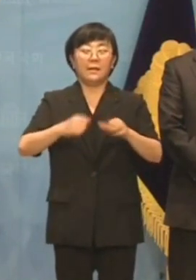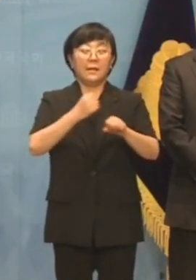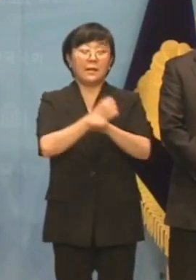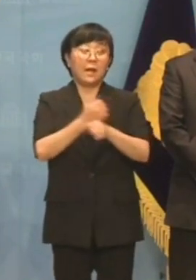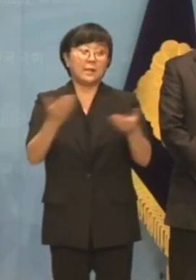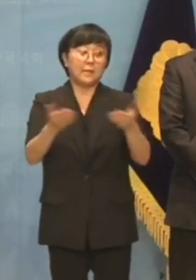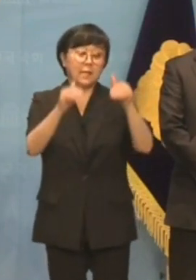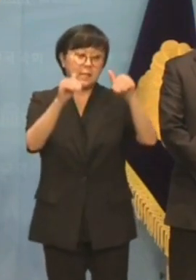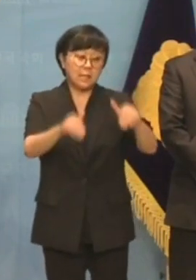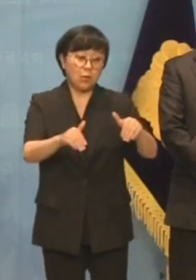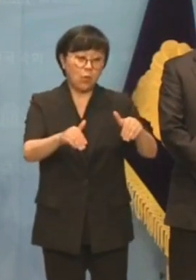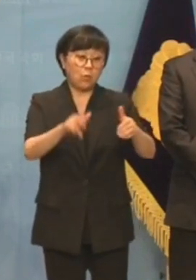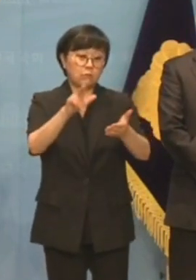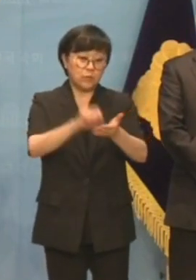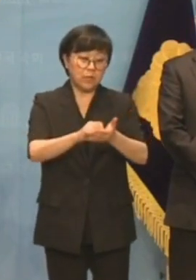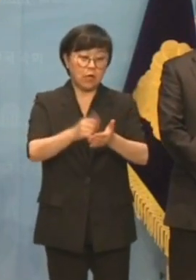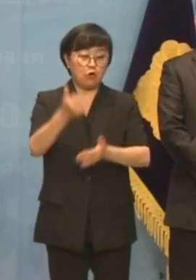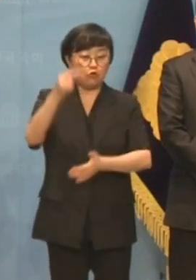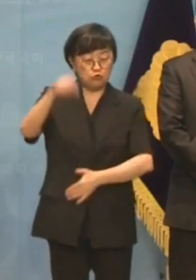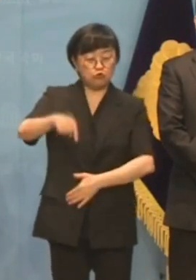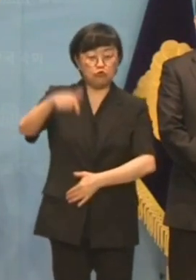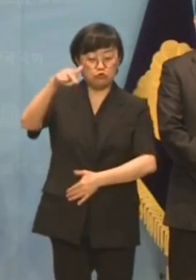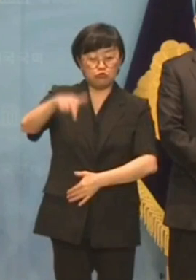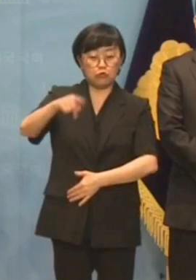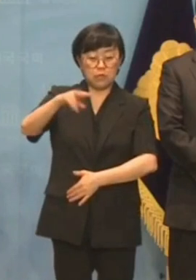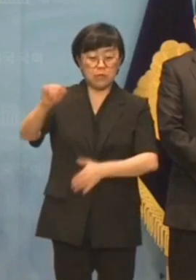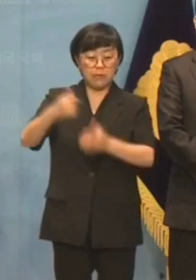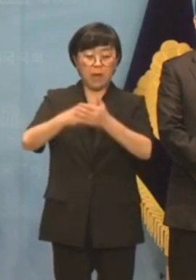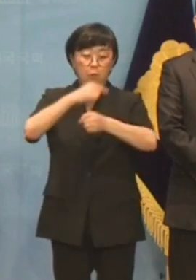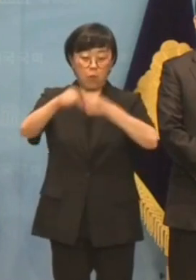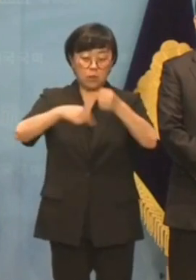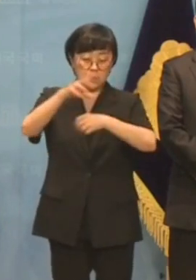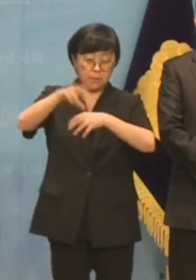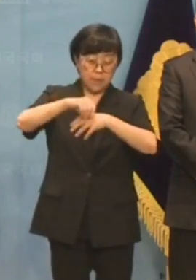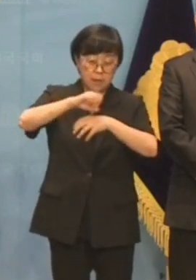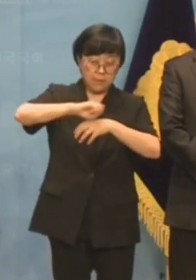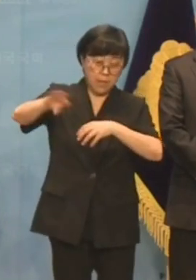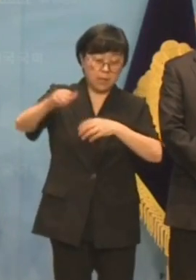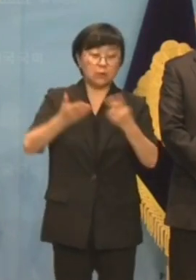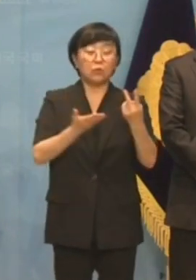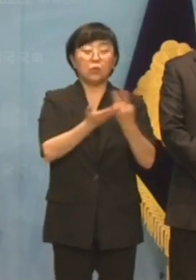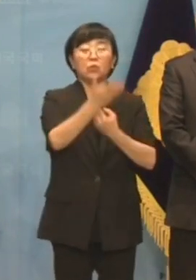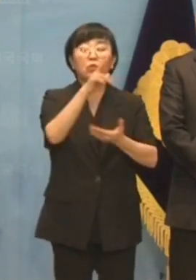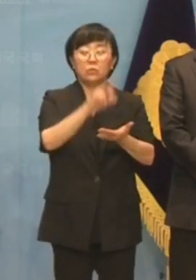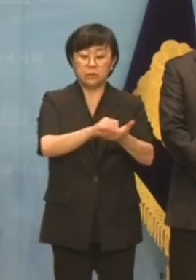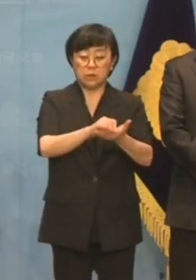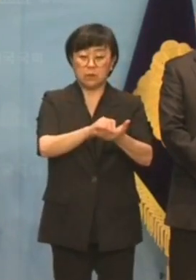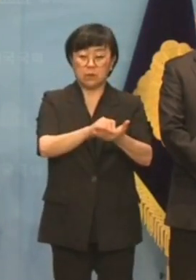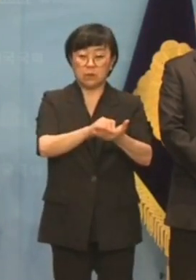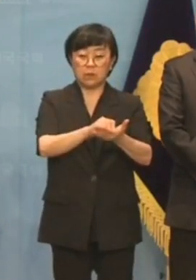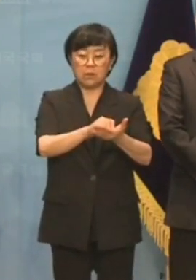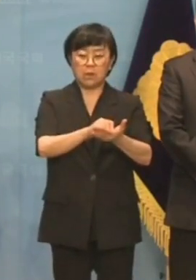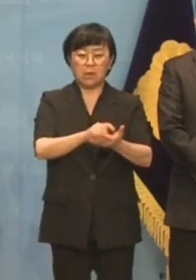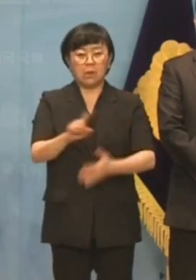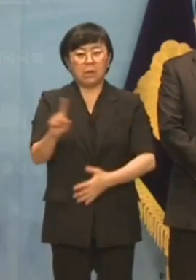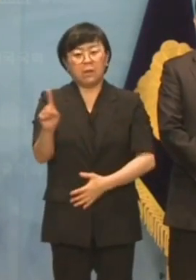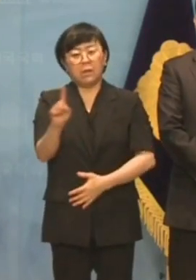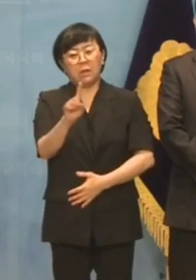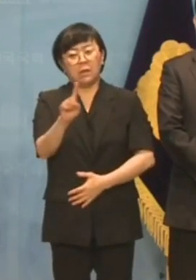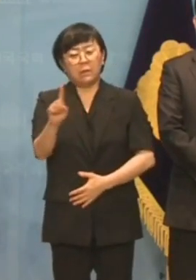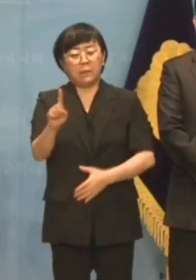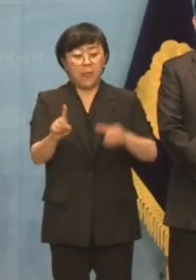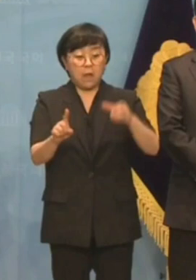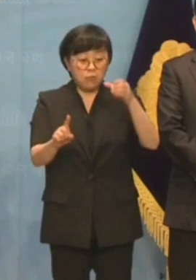강제징용 문제, 또 후쿠시마 오염수 방류 문제, 독도 문제, 도대체